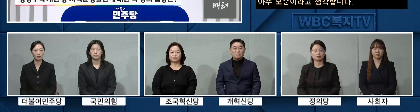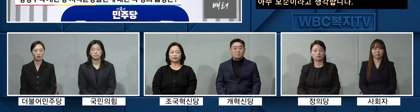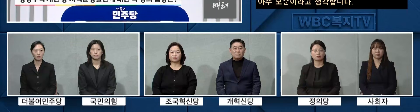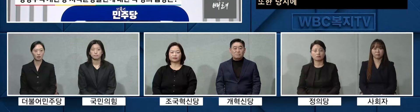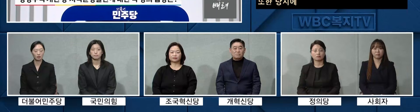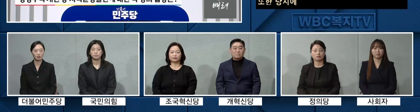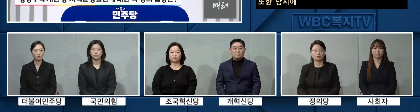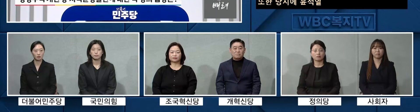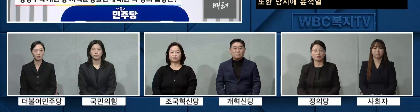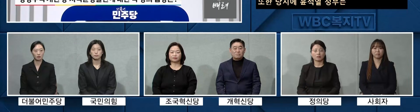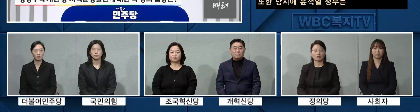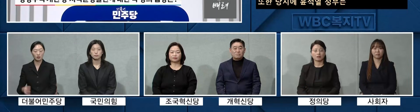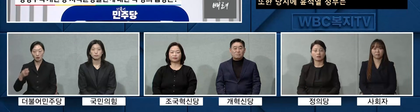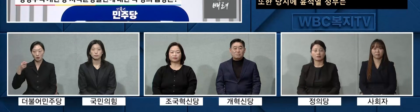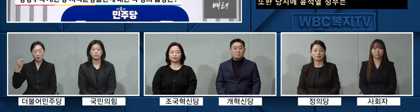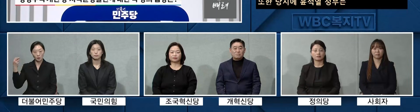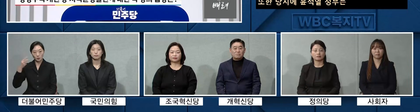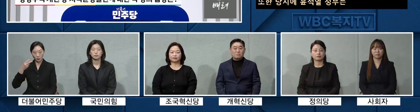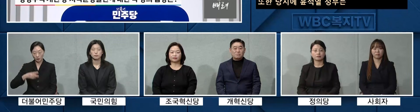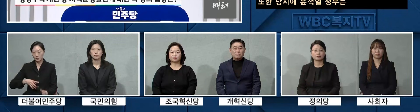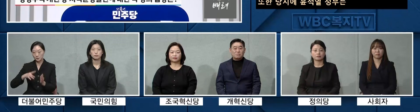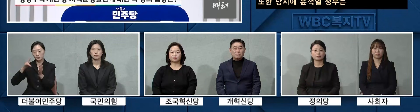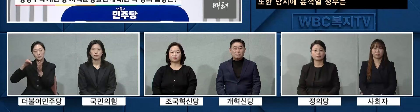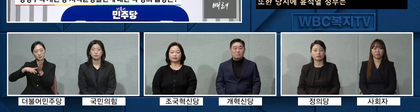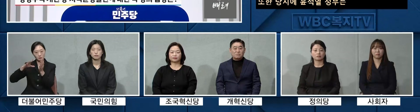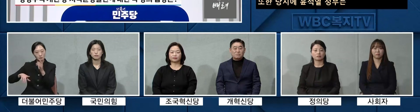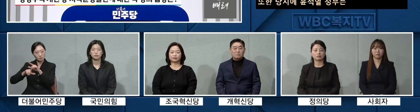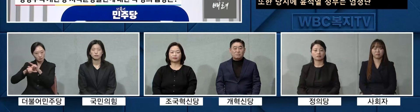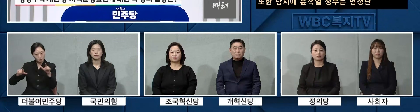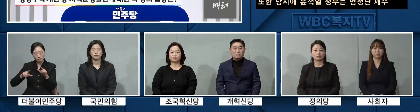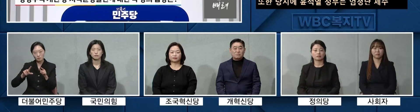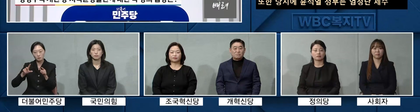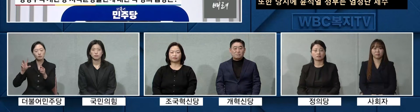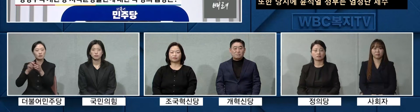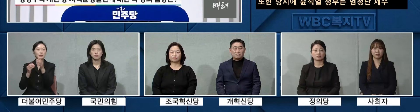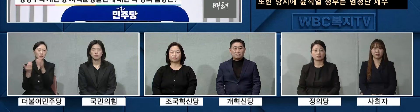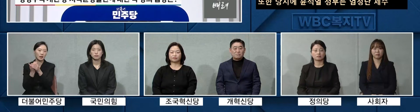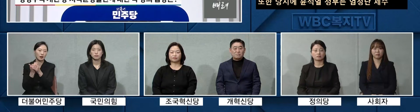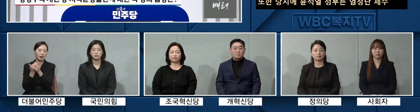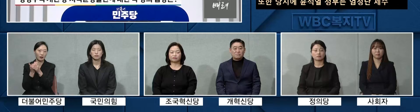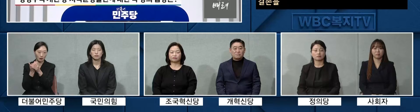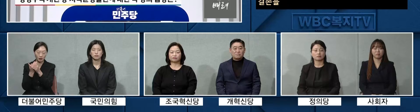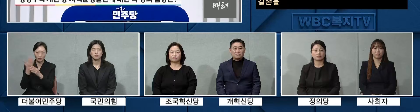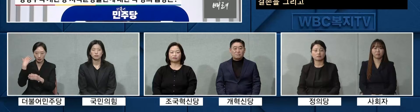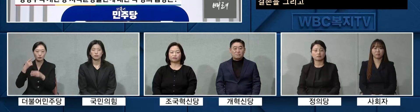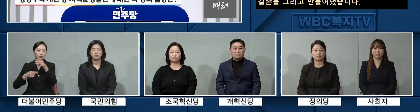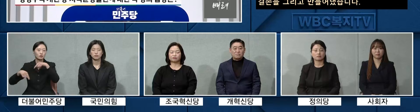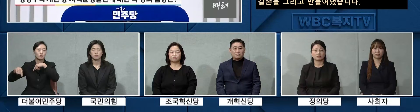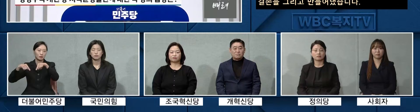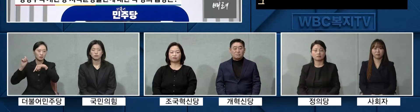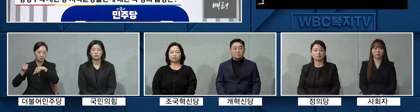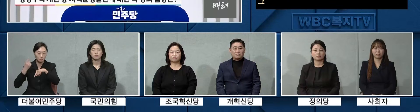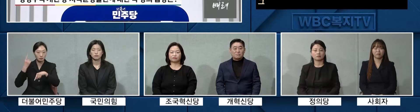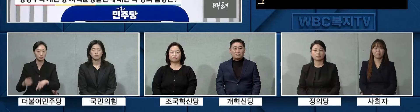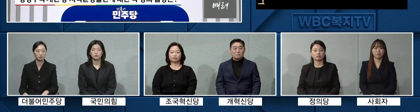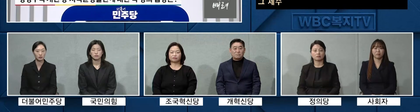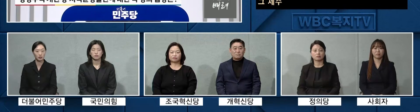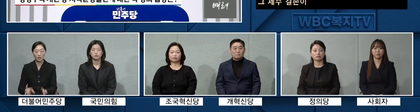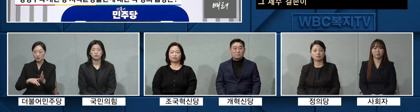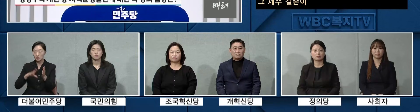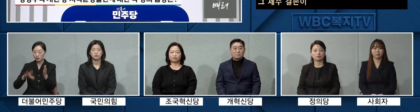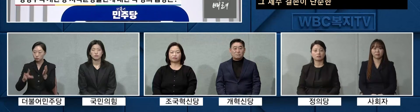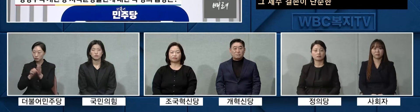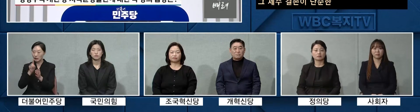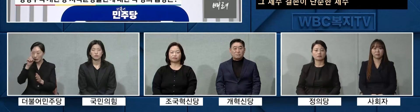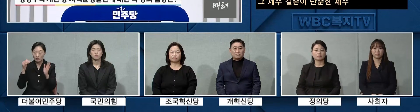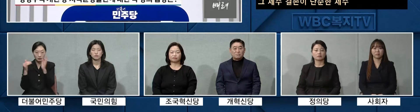정부는 엄청난 세수 결손을 그리고 만들어냈습니다. 그 세수 결손이 단순한 대수 결손으로 그치는 것이 아니라